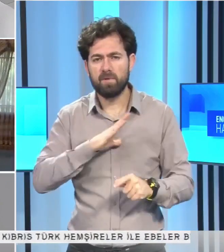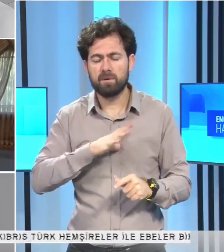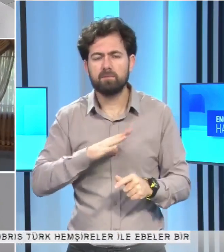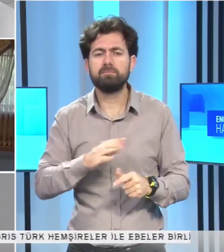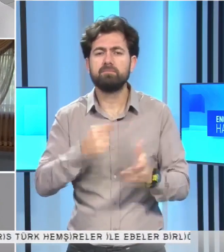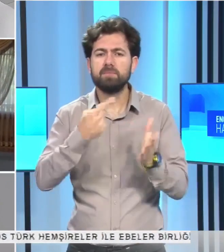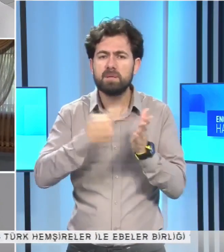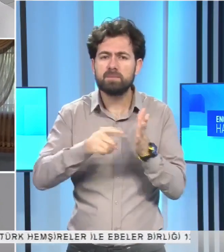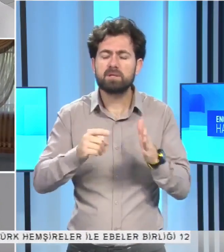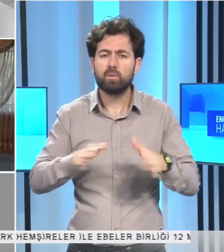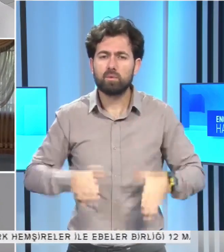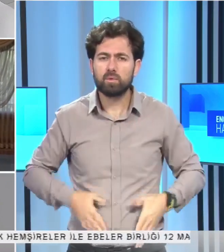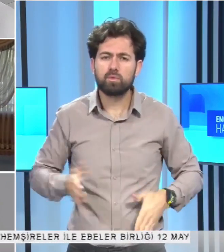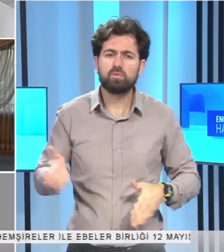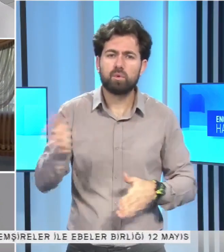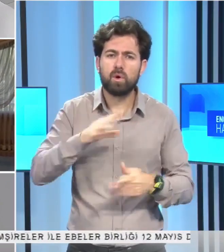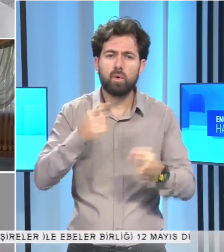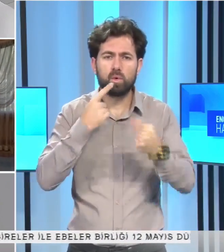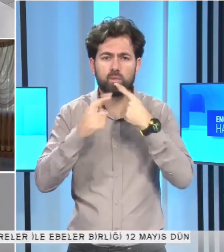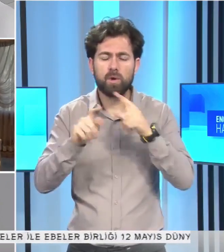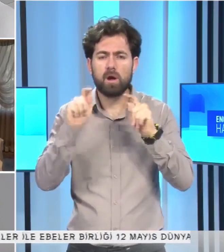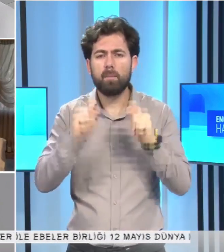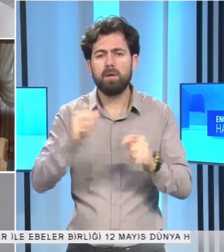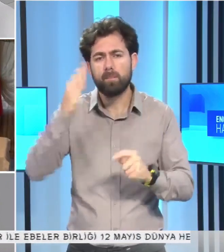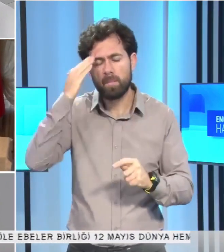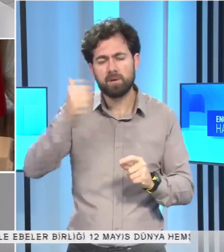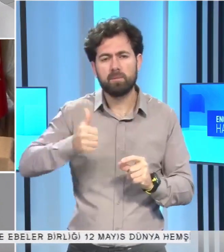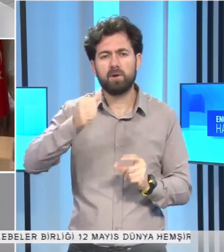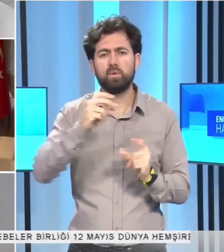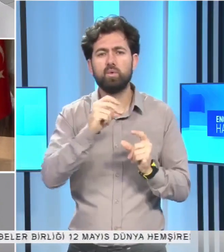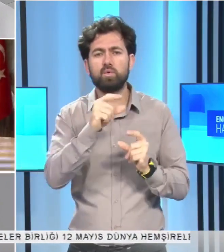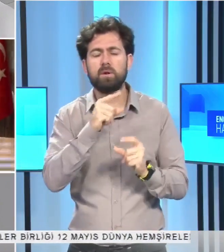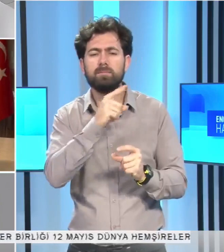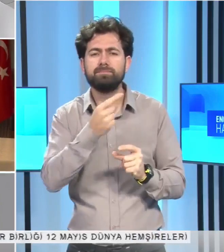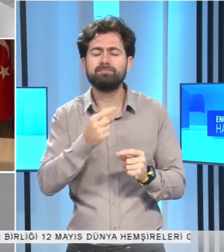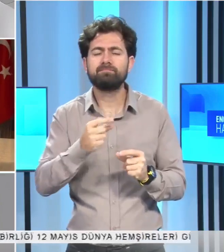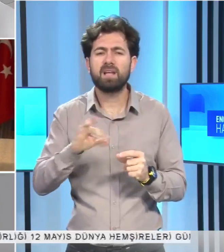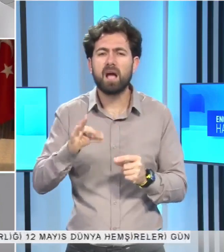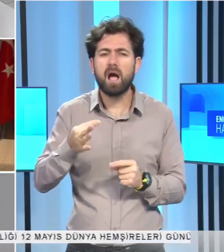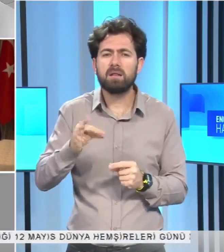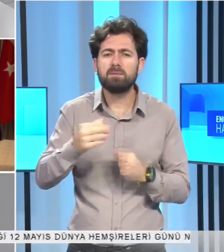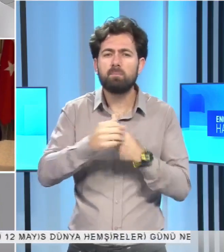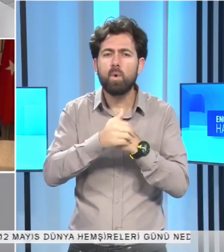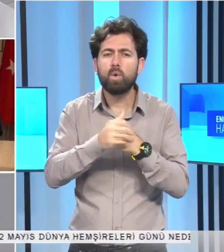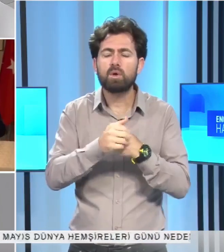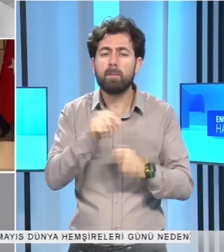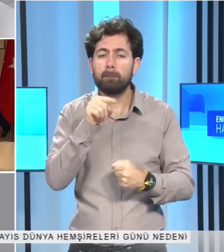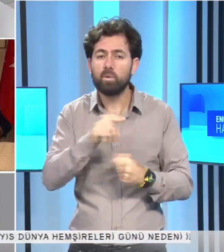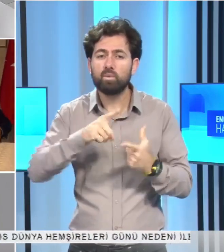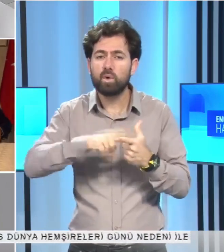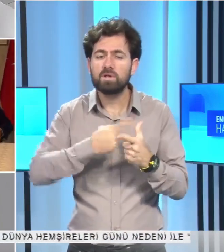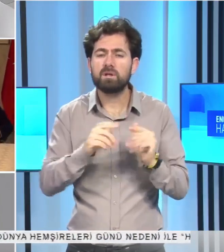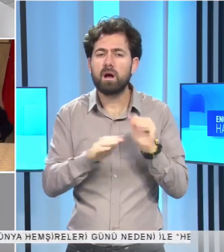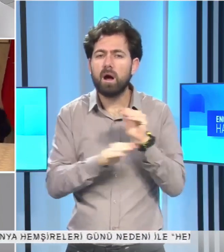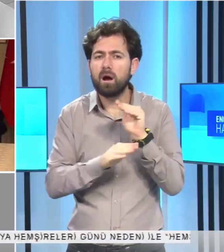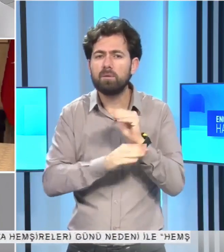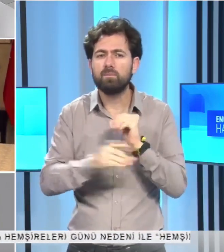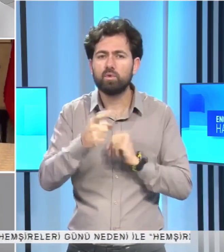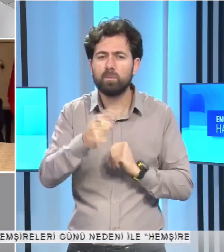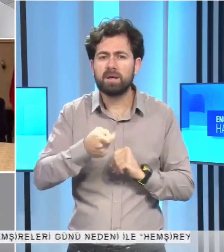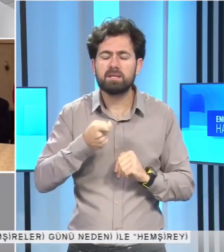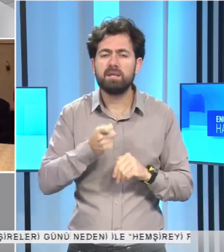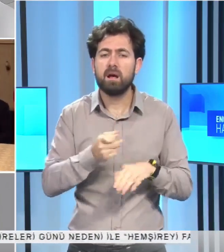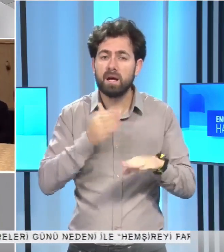İmza töreninin ardından konuşan Başbakan Üstel, Altın Portakal bu projenin hayat